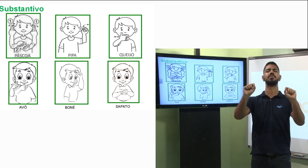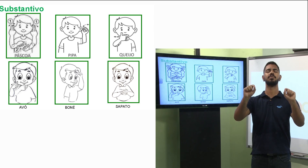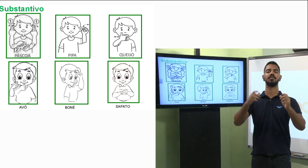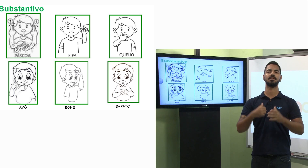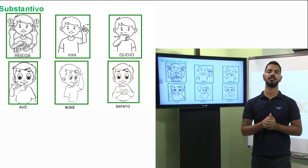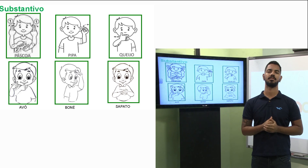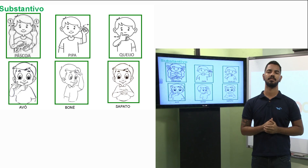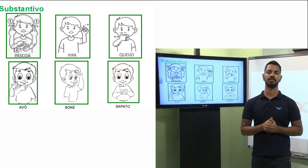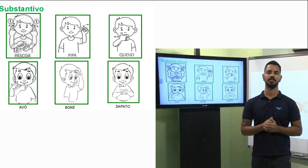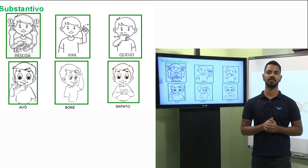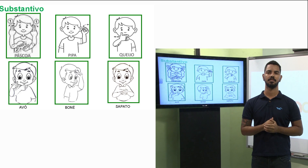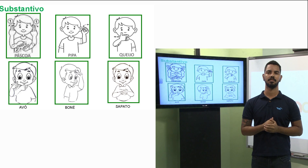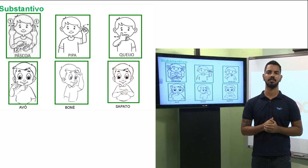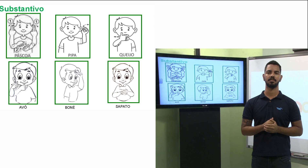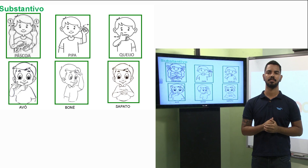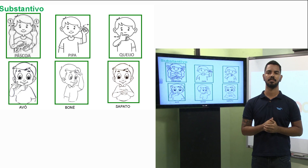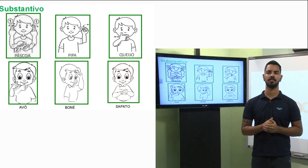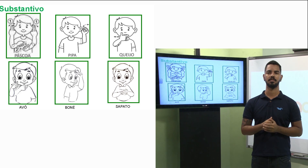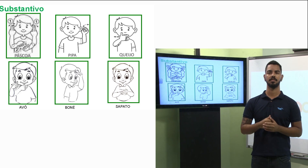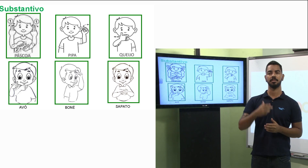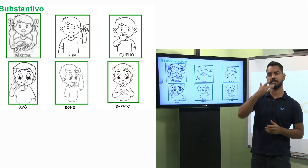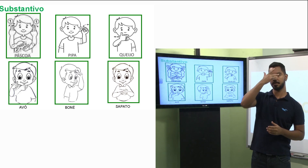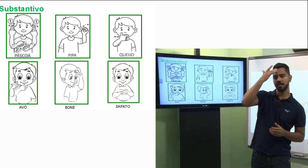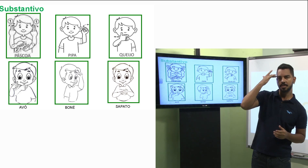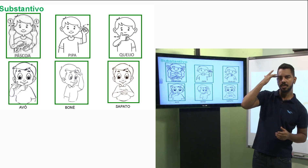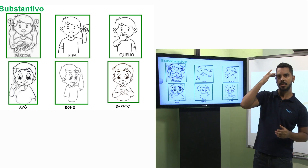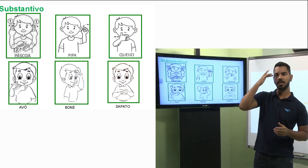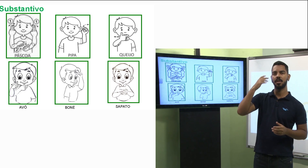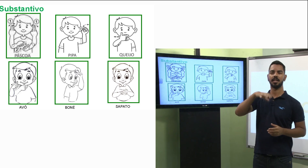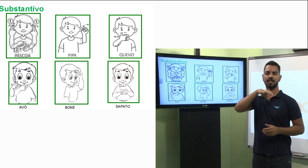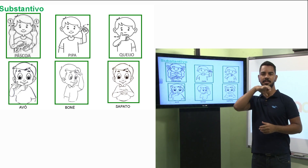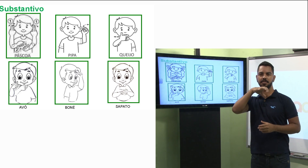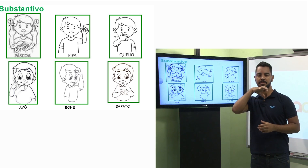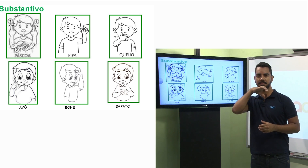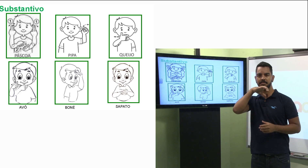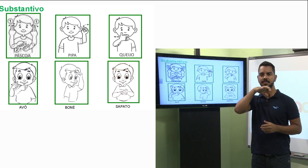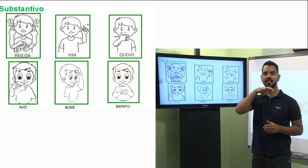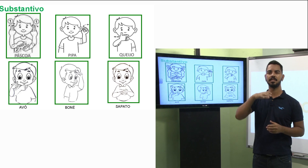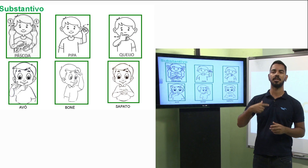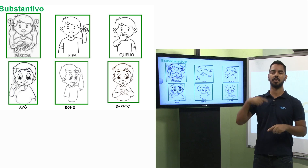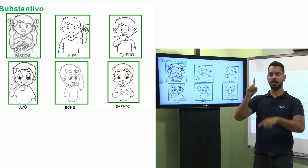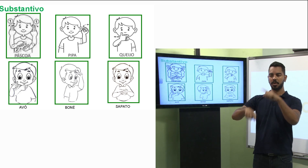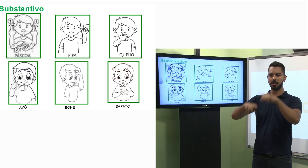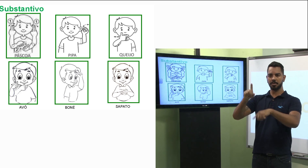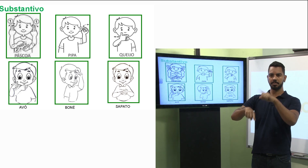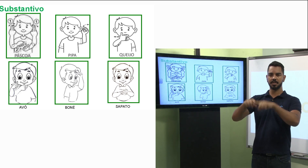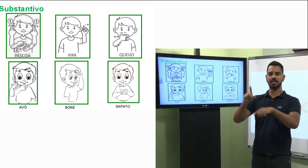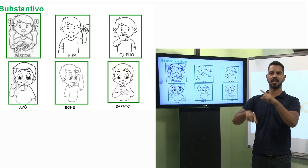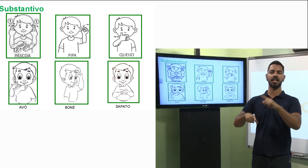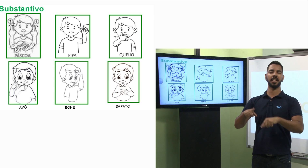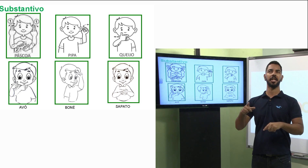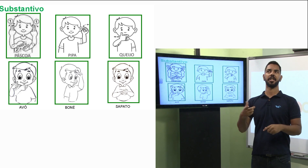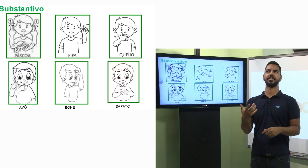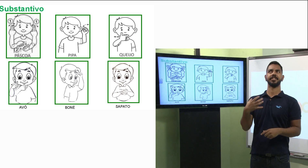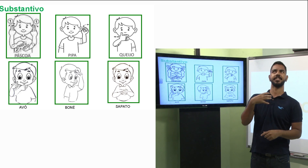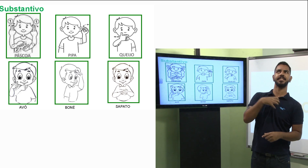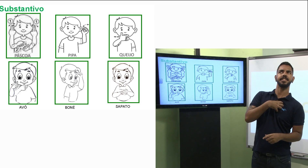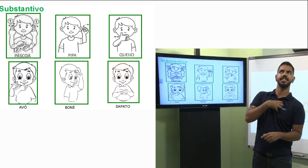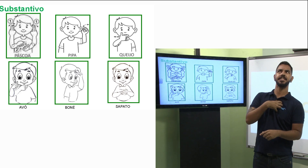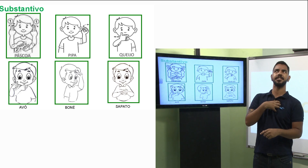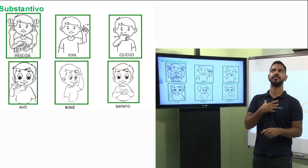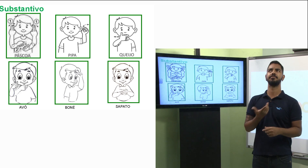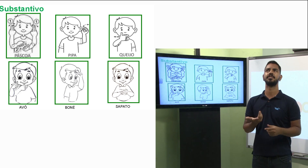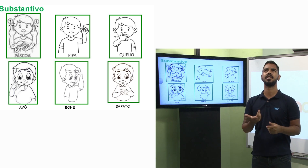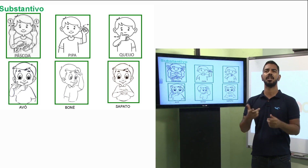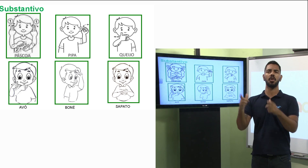Substantivos são nomes dados a seres, objetos, conceitos, sentimentos, lugares, etc. Podemos citar alguns exemplos que estão